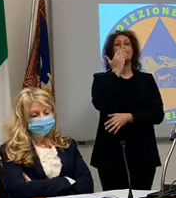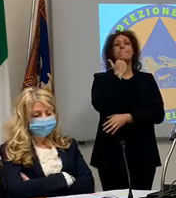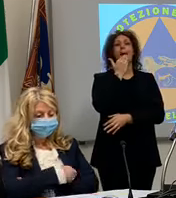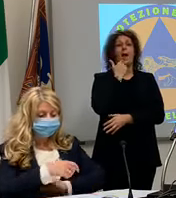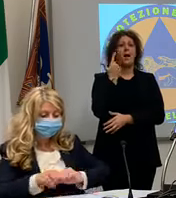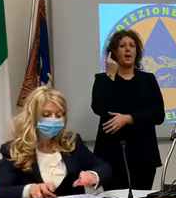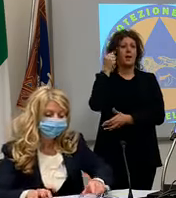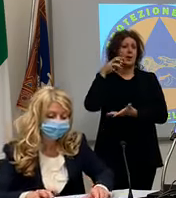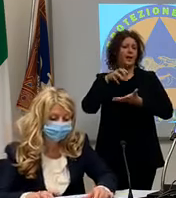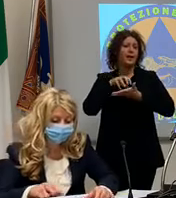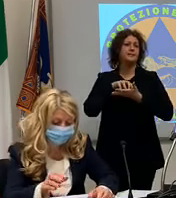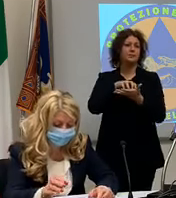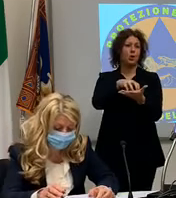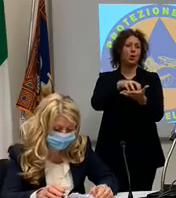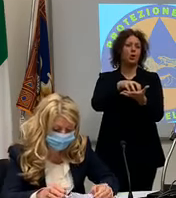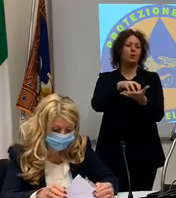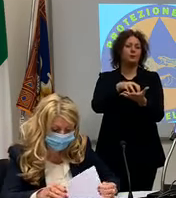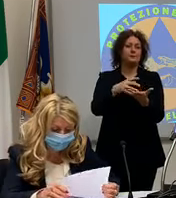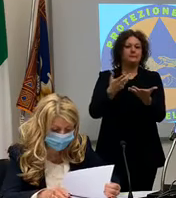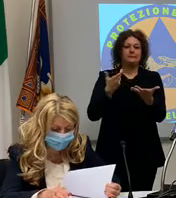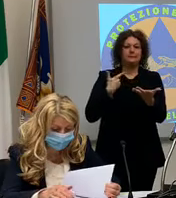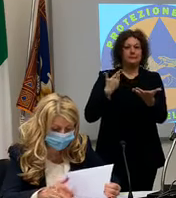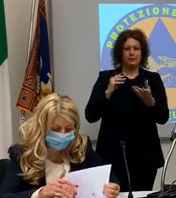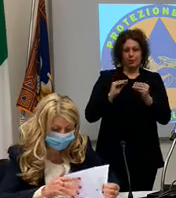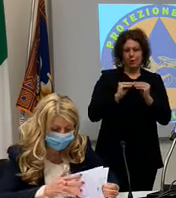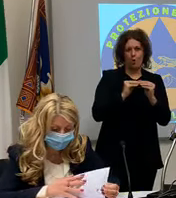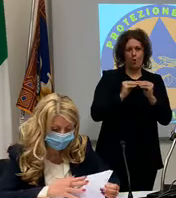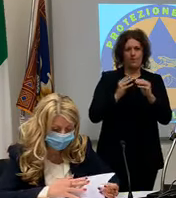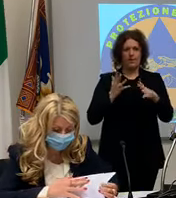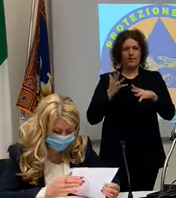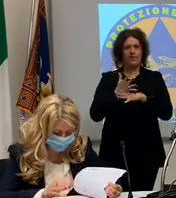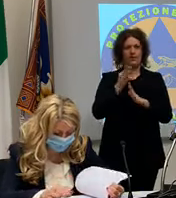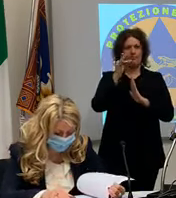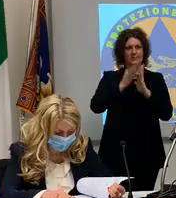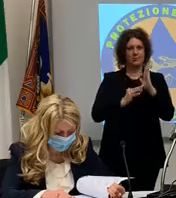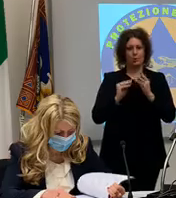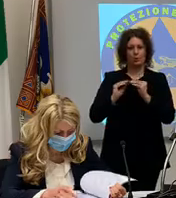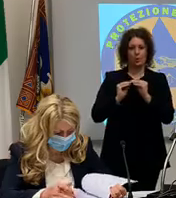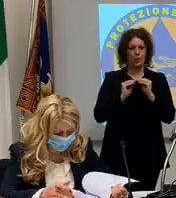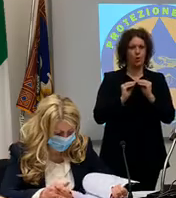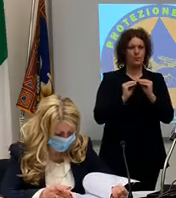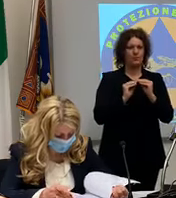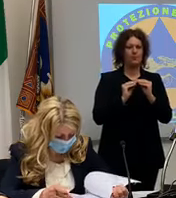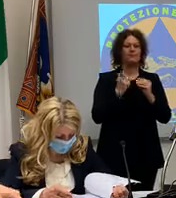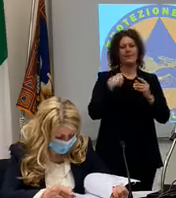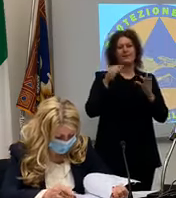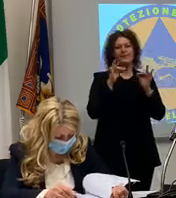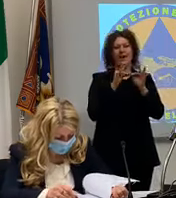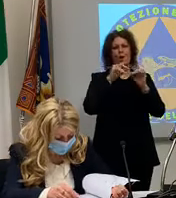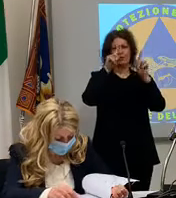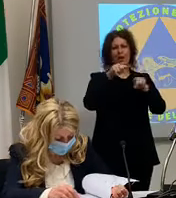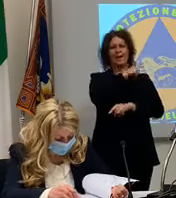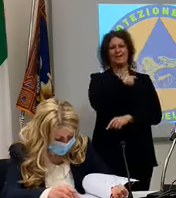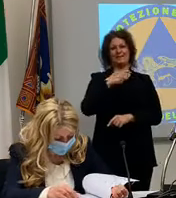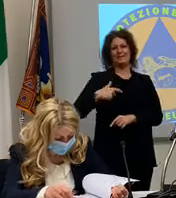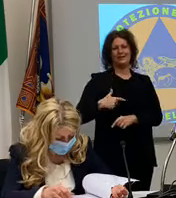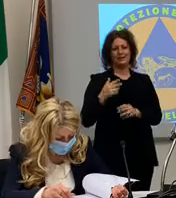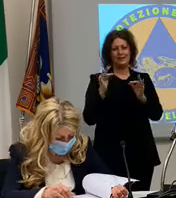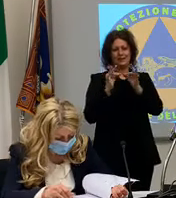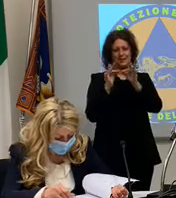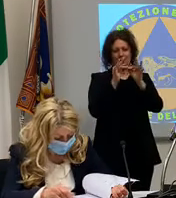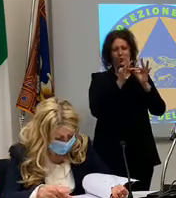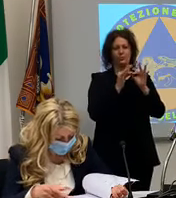di come si può dire di misure Questo l'abbiamo discusso anche con i sindaci ma non è neanche questo il problema Il problema un fatto di